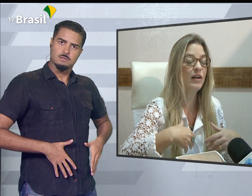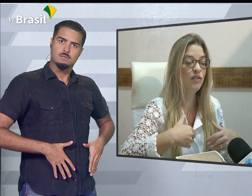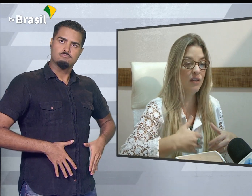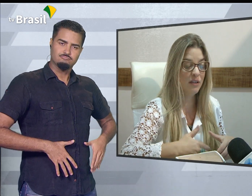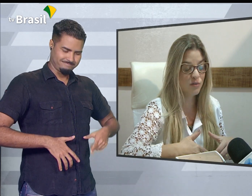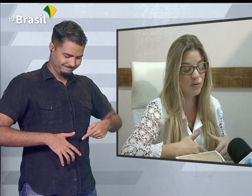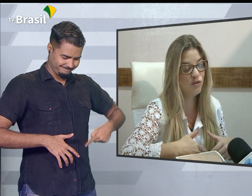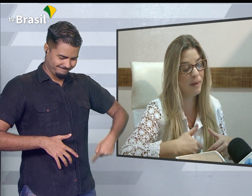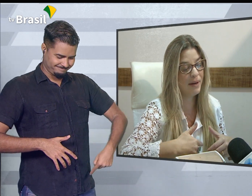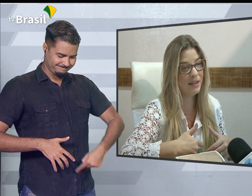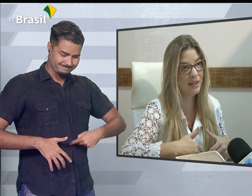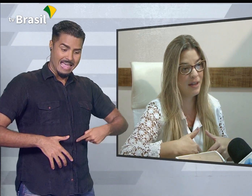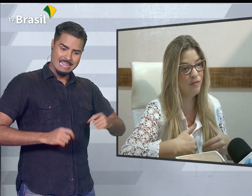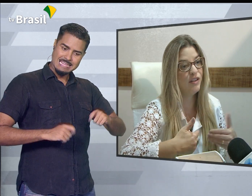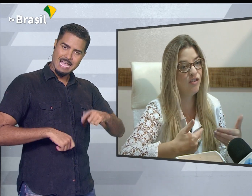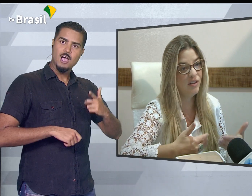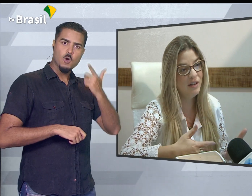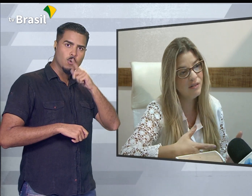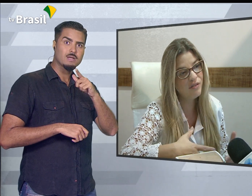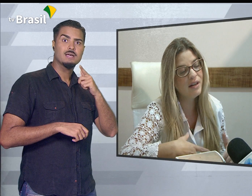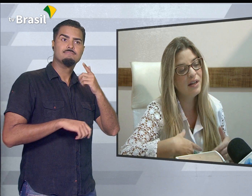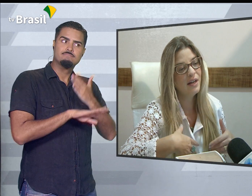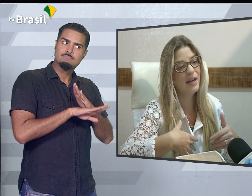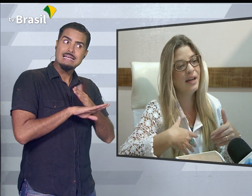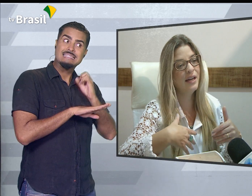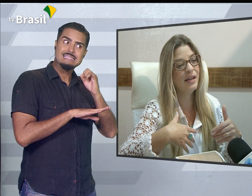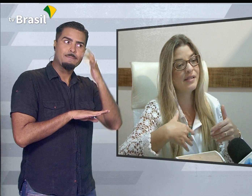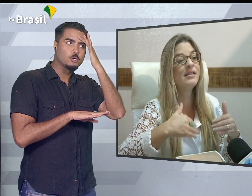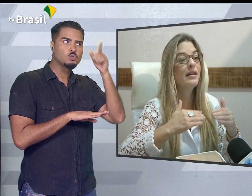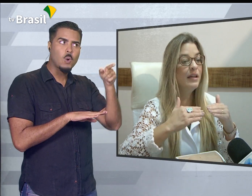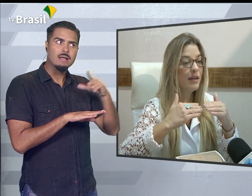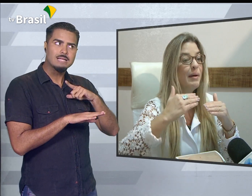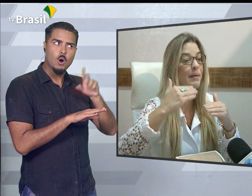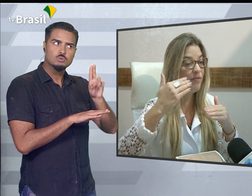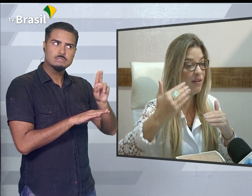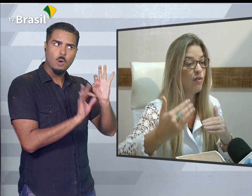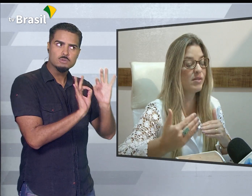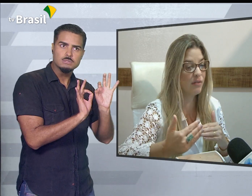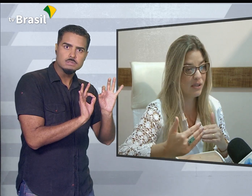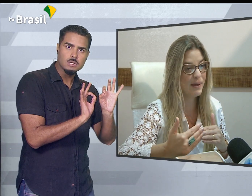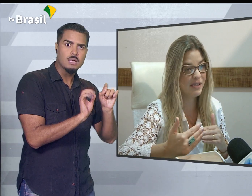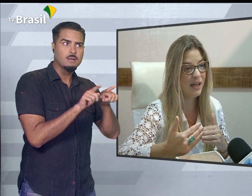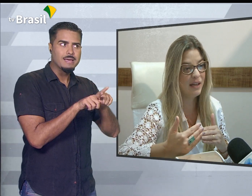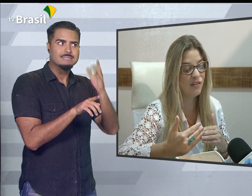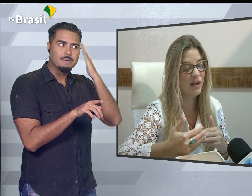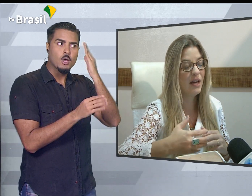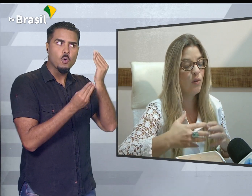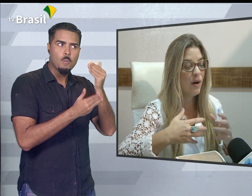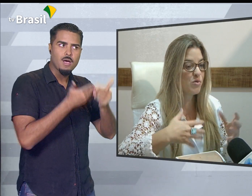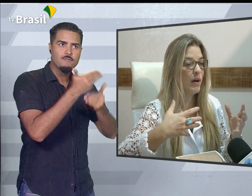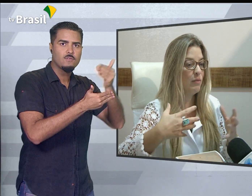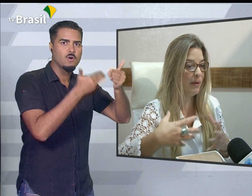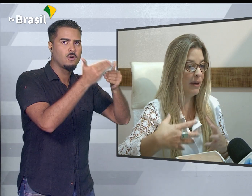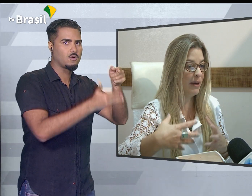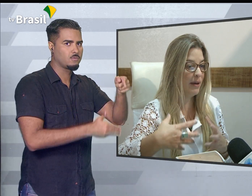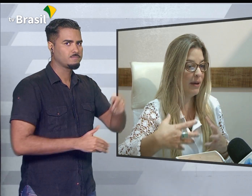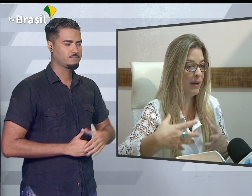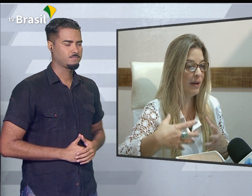trabalhando isso de uma maneira efetiva e também para ver a evolução desse paciente.